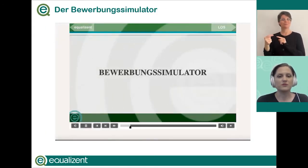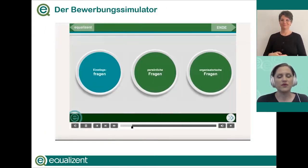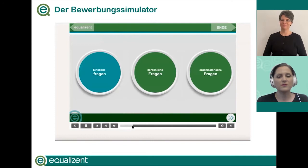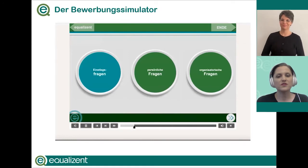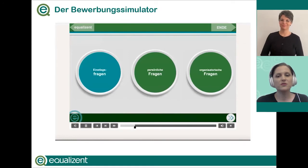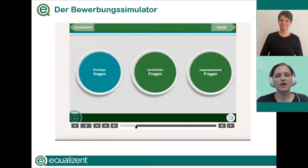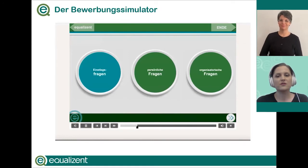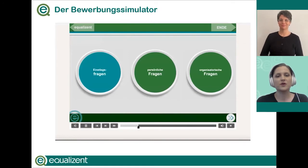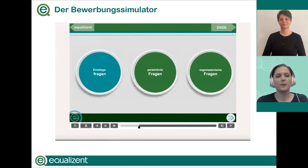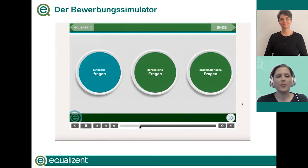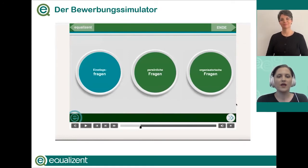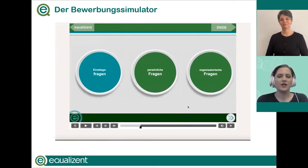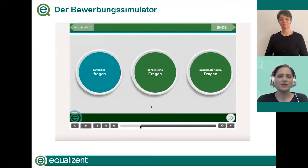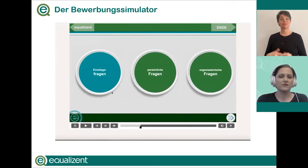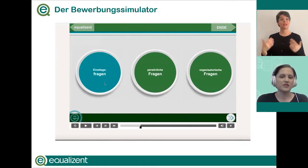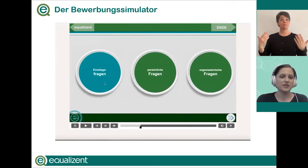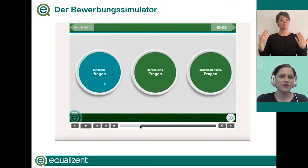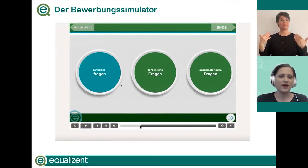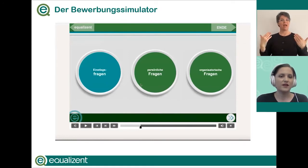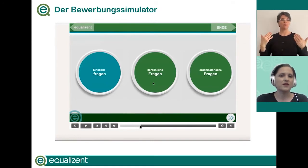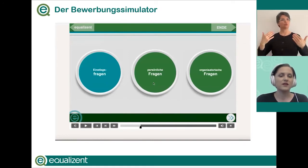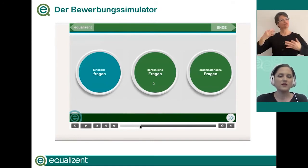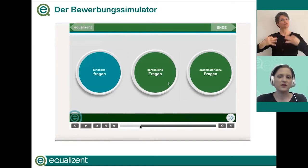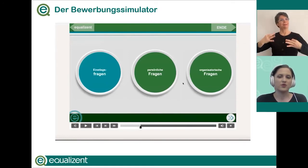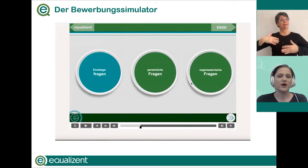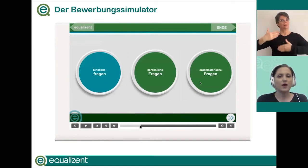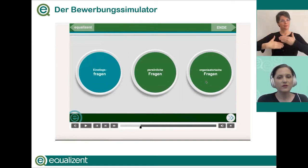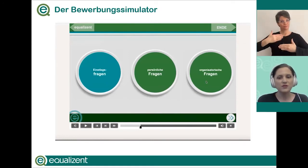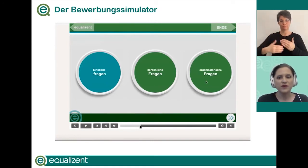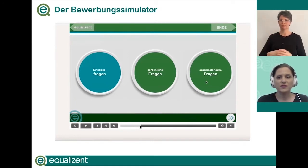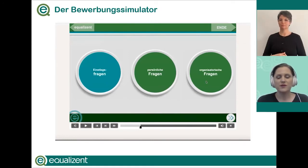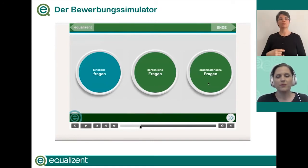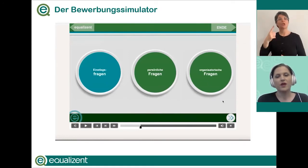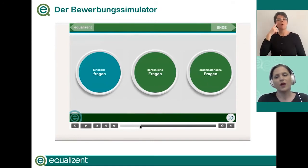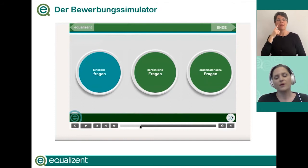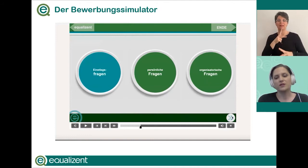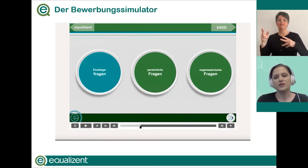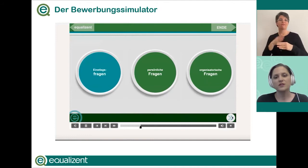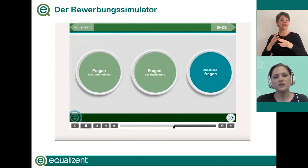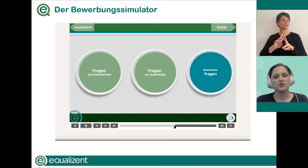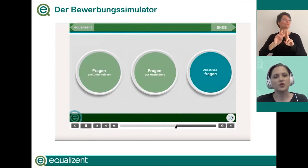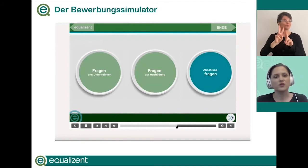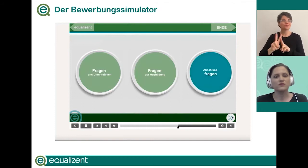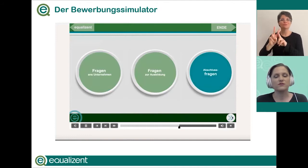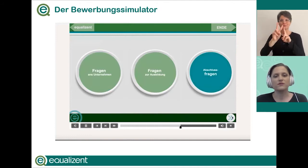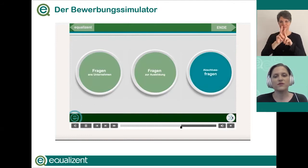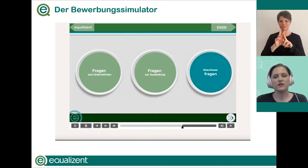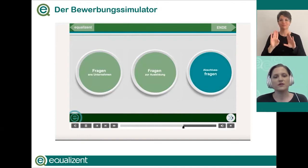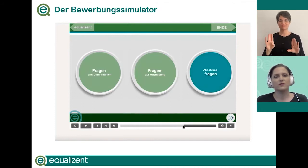Das ist unser Bewerbungssimulator. Wir sind gerade in einer Überarbeitungsphase, aber